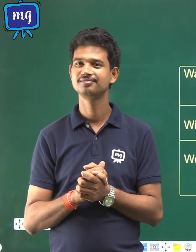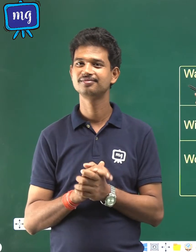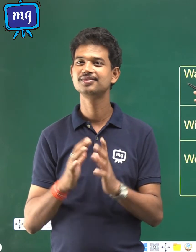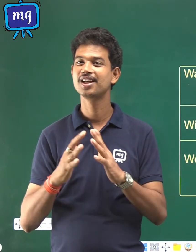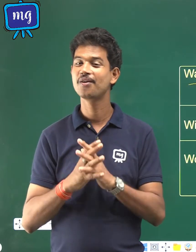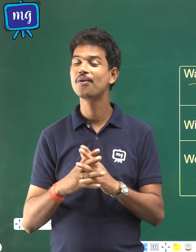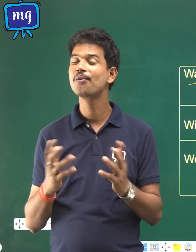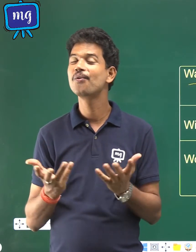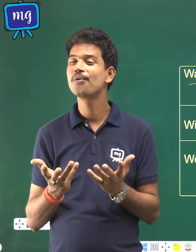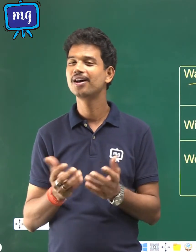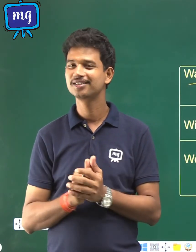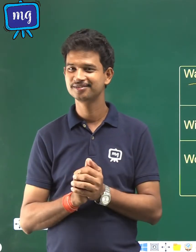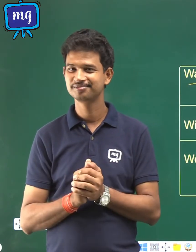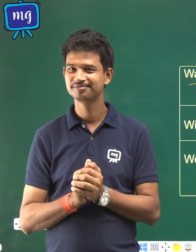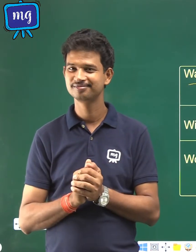W for